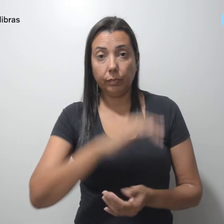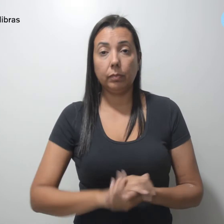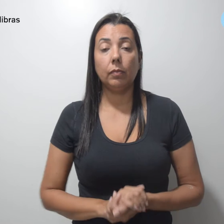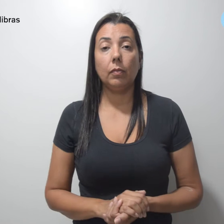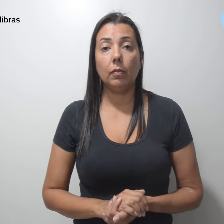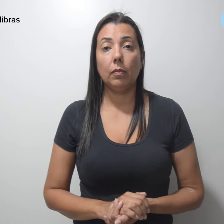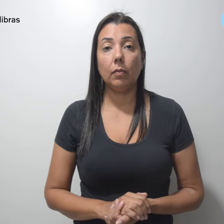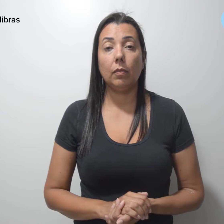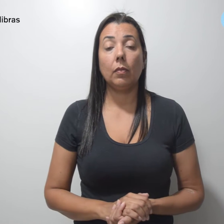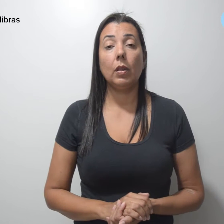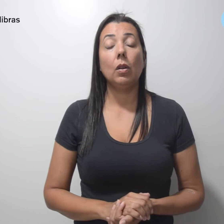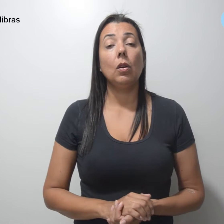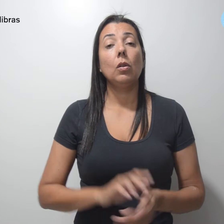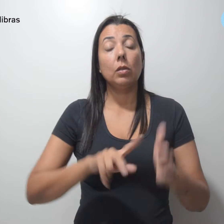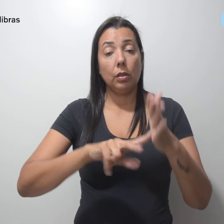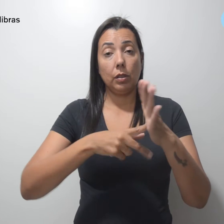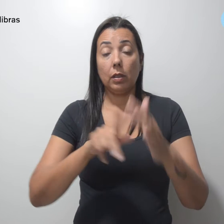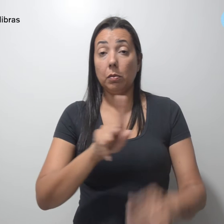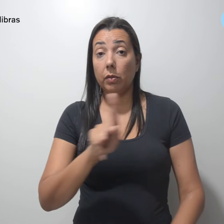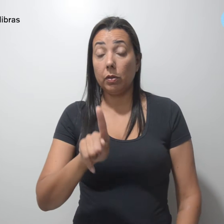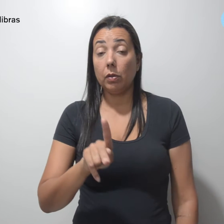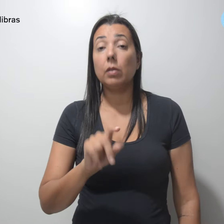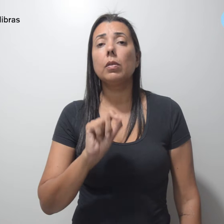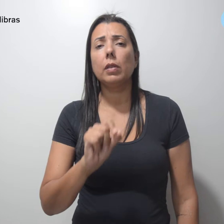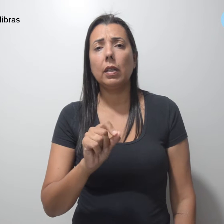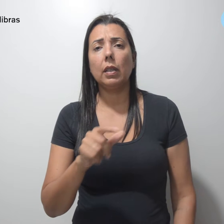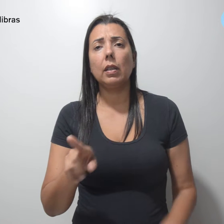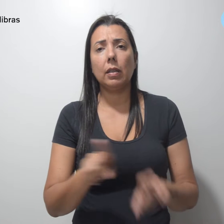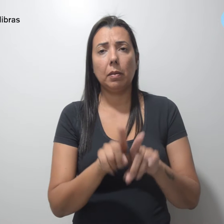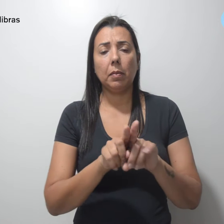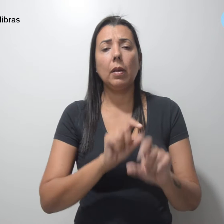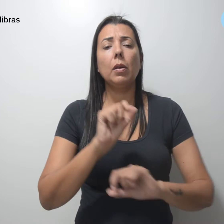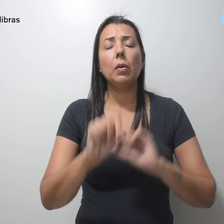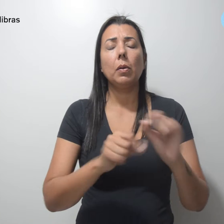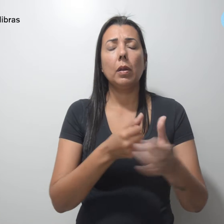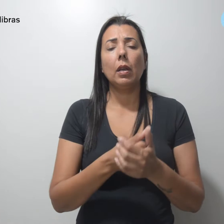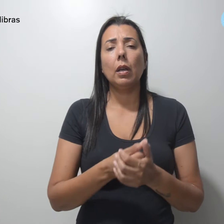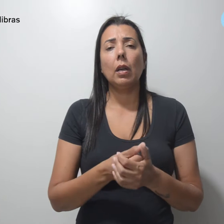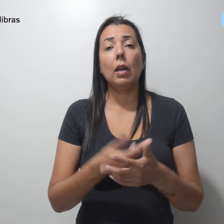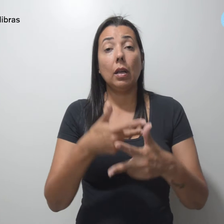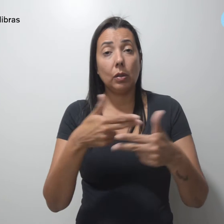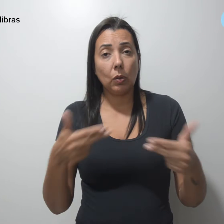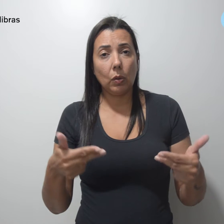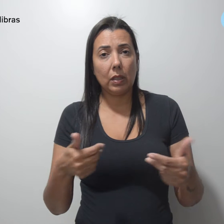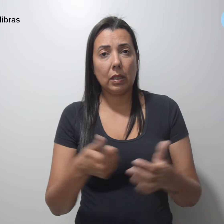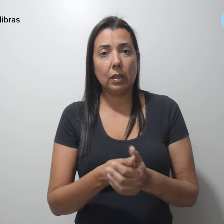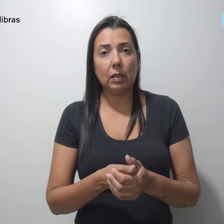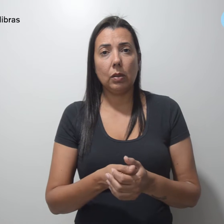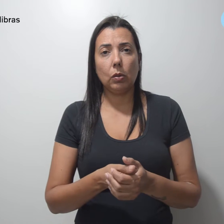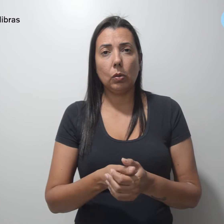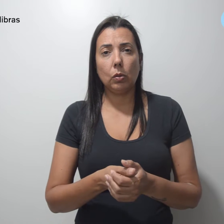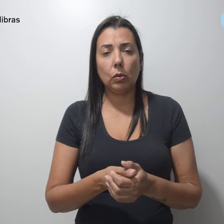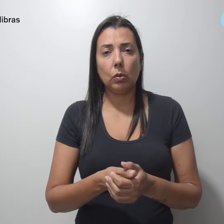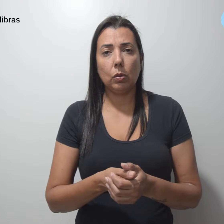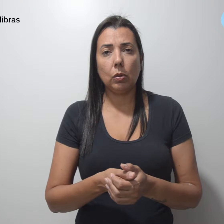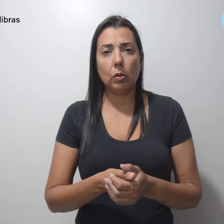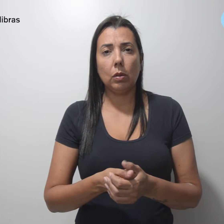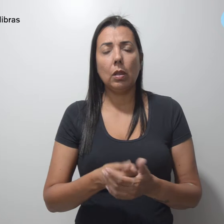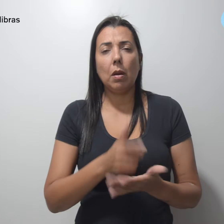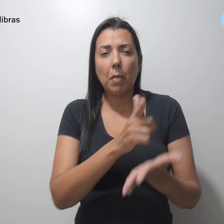O Simpro-DF repudia veementemente os atos terroristas ocorridos na esplanada dos